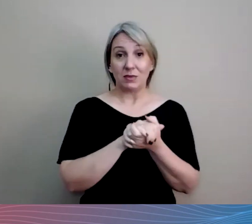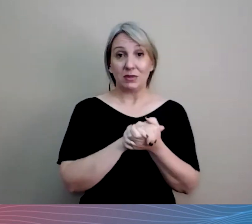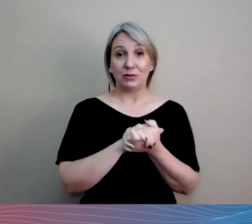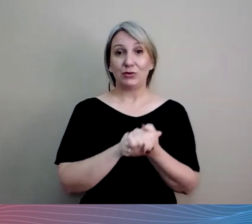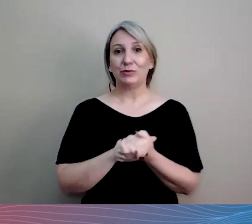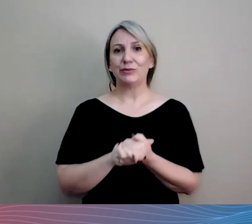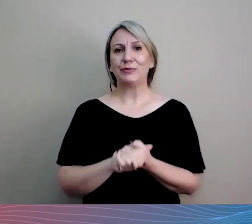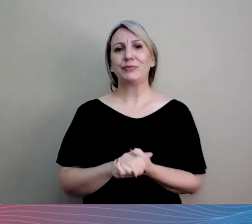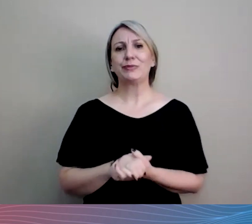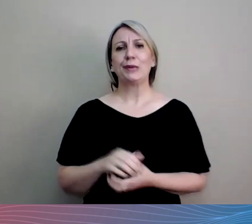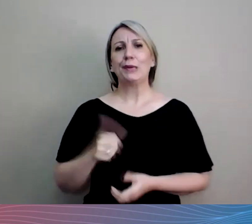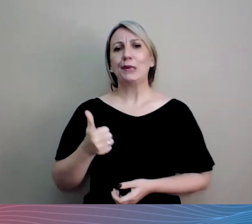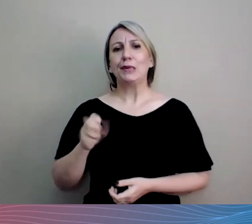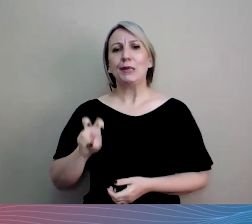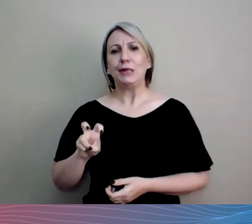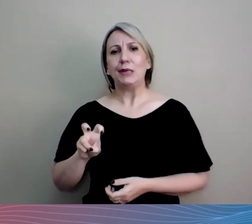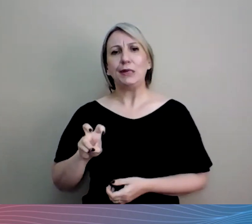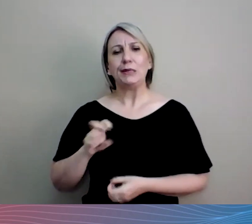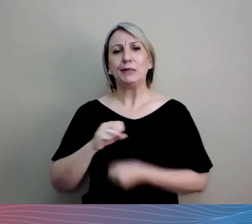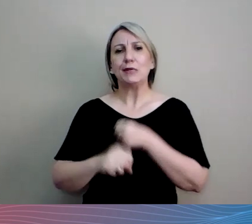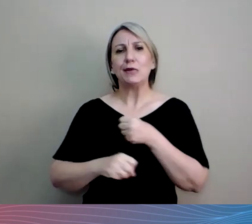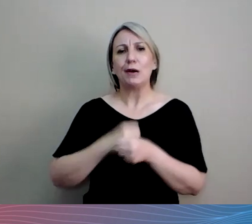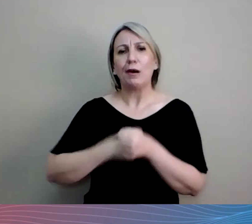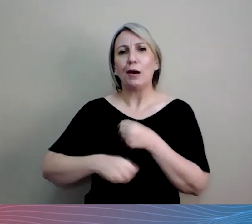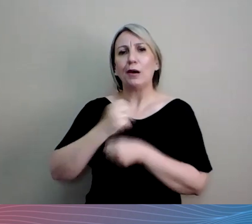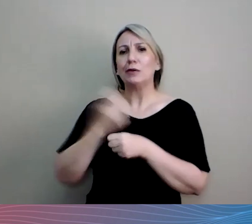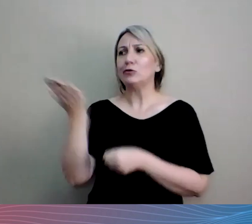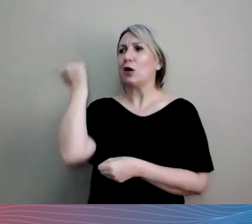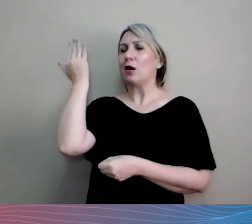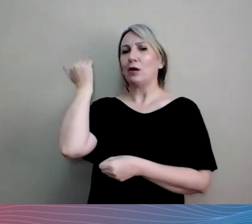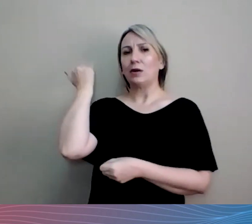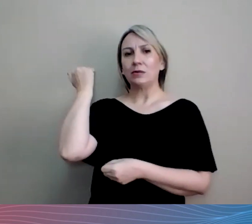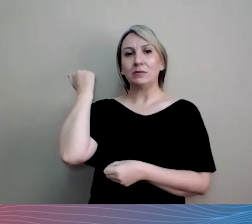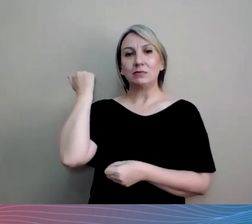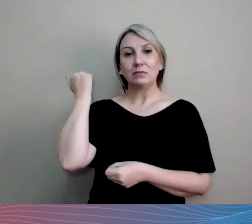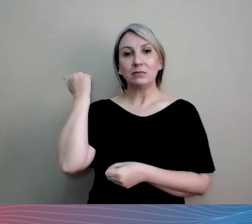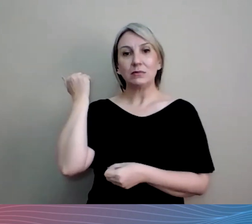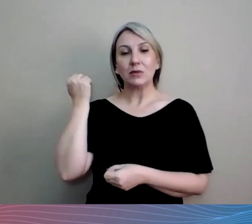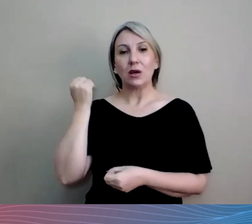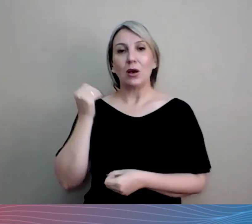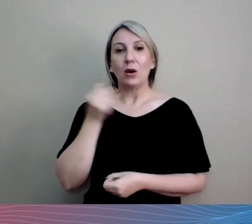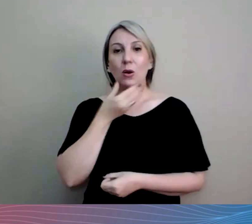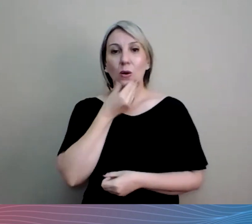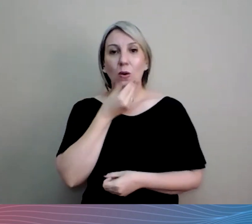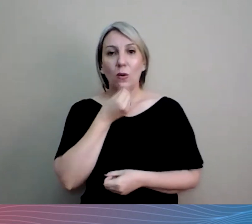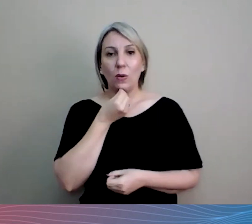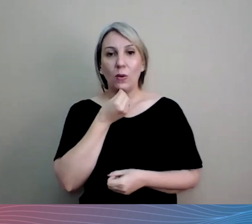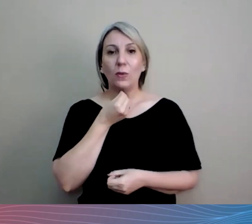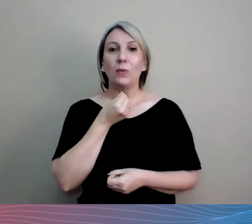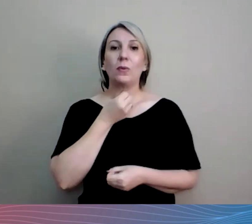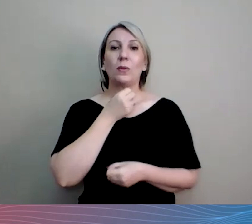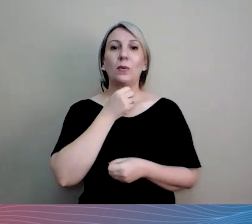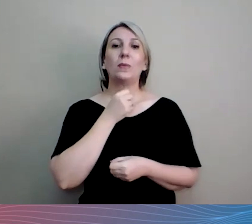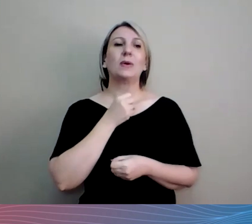anos atrás, o marido ou a esposa puxa o rabo do cachorro morto